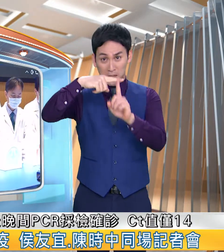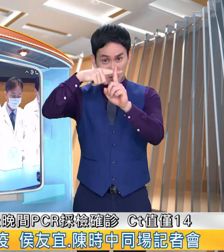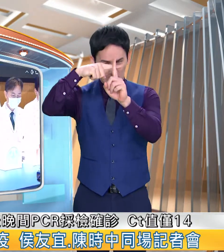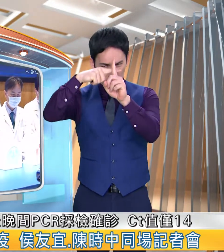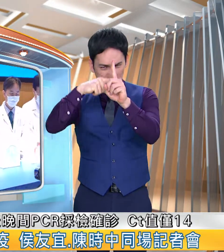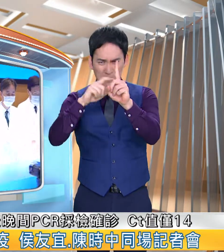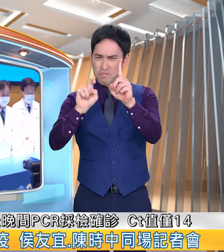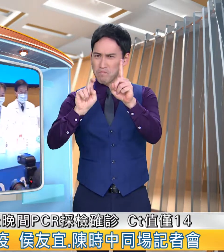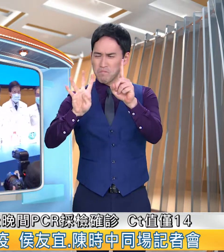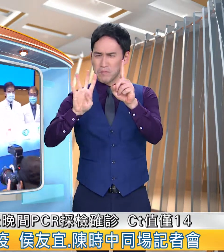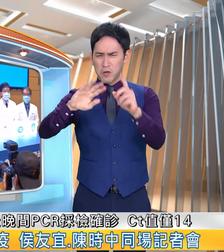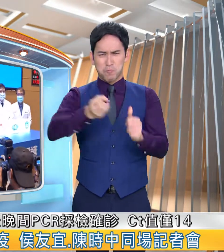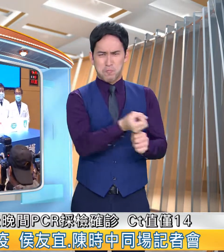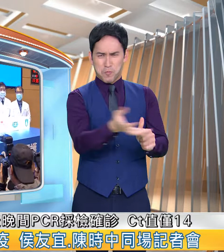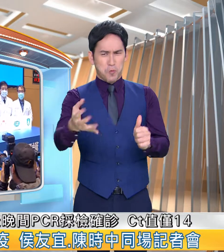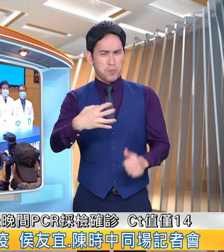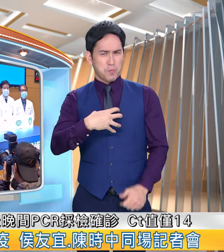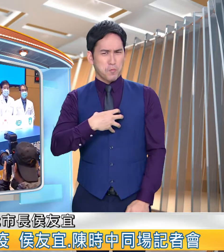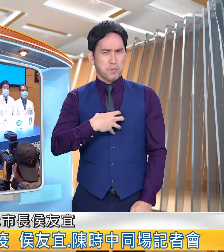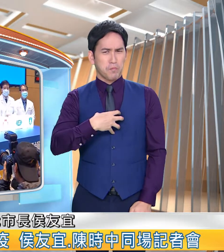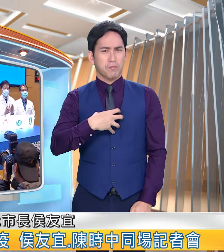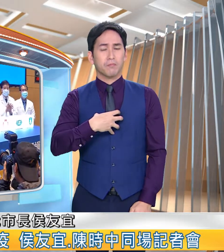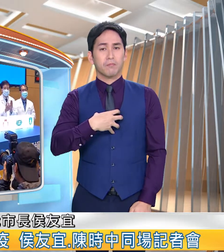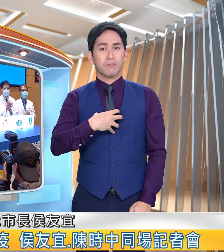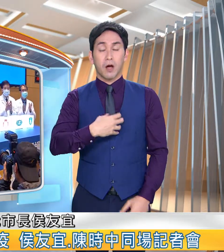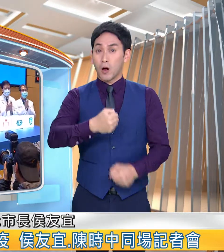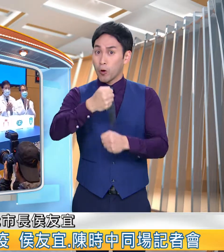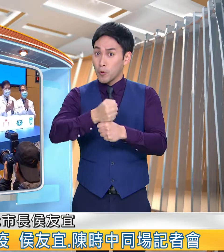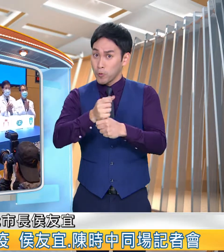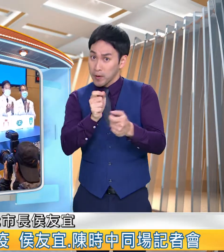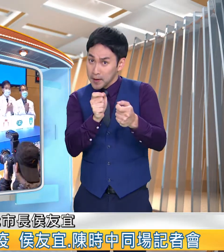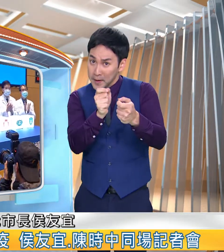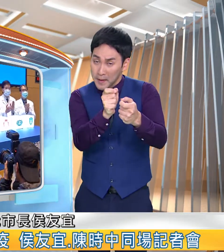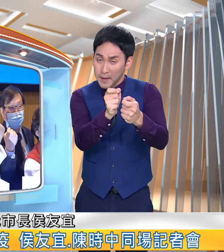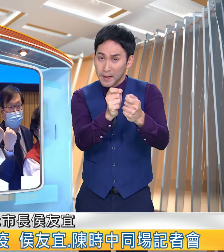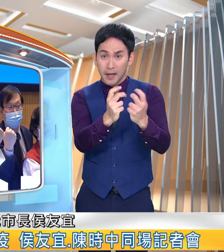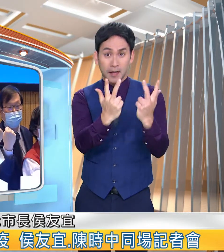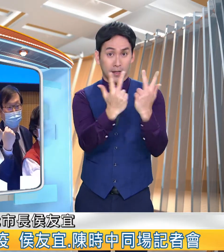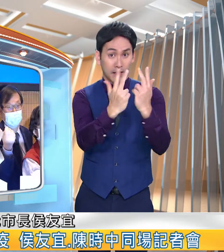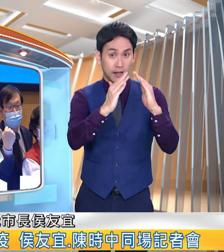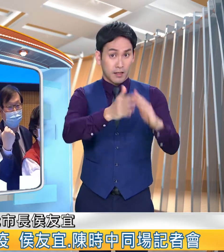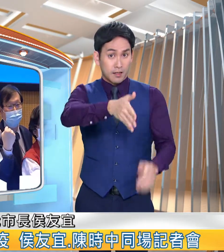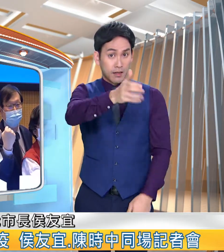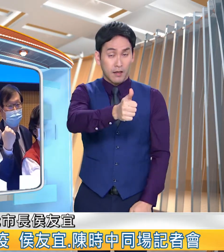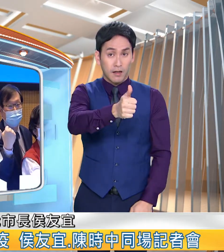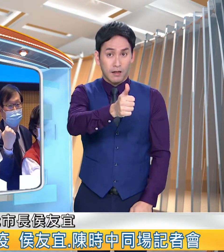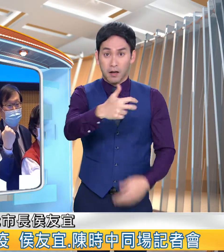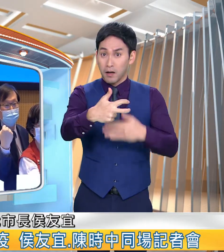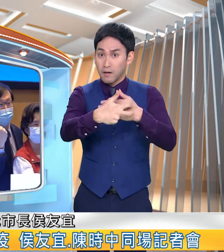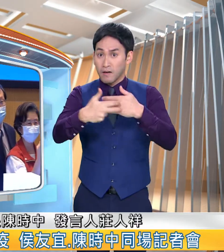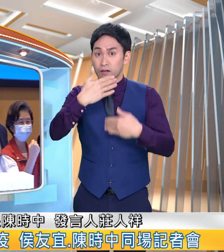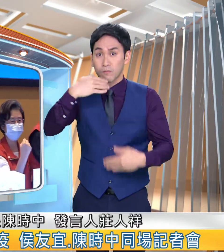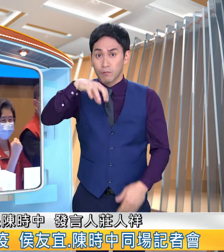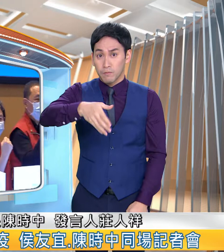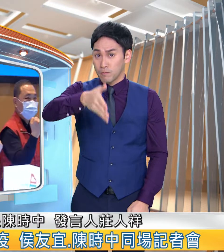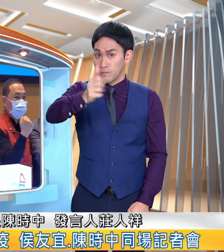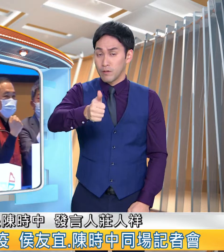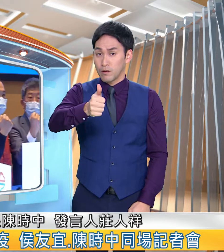，CT 值仅14，因为曾经和新北市长侯友宜，还有卫福部长陈时